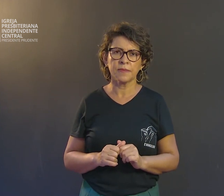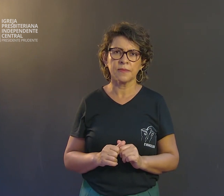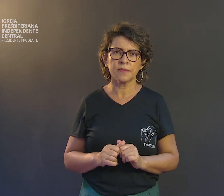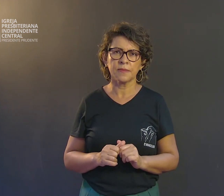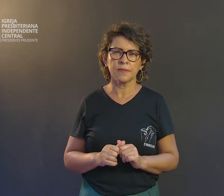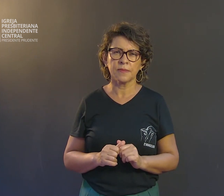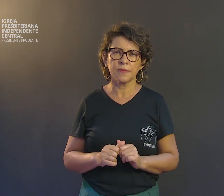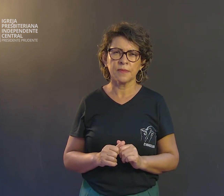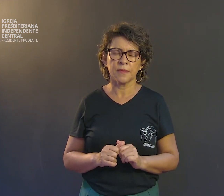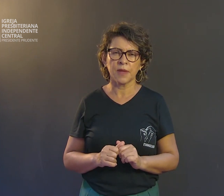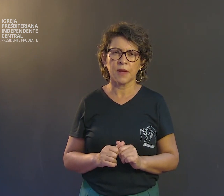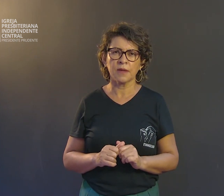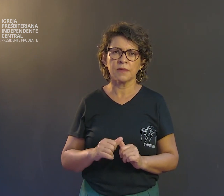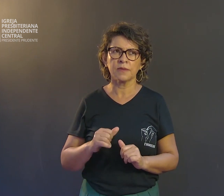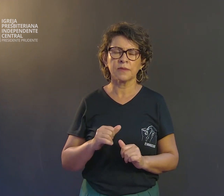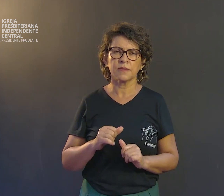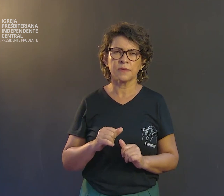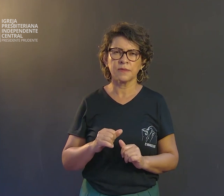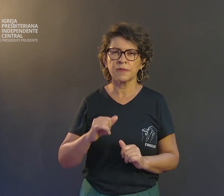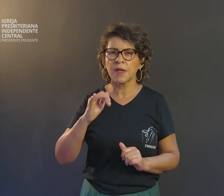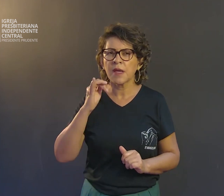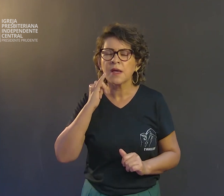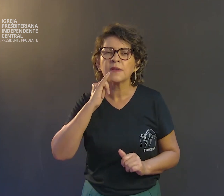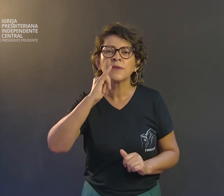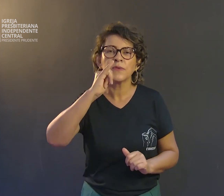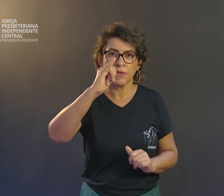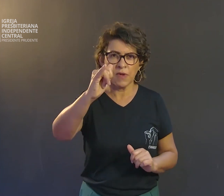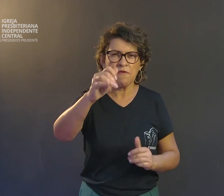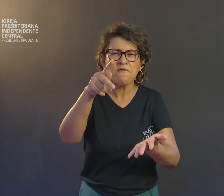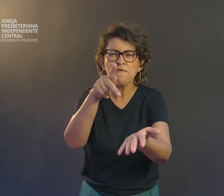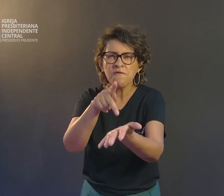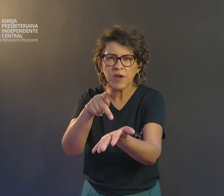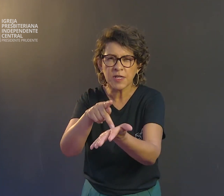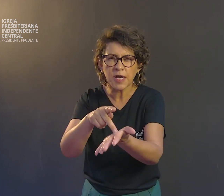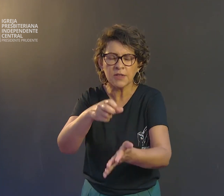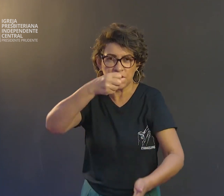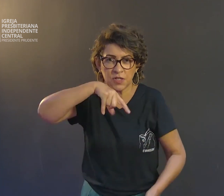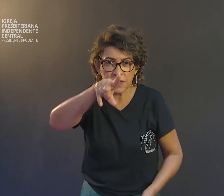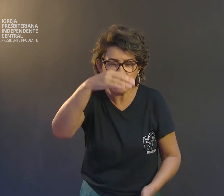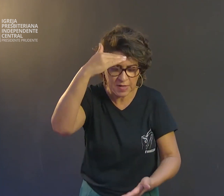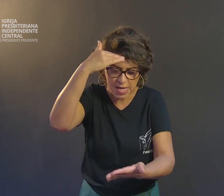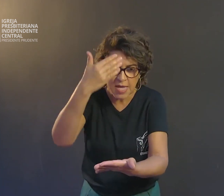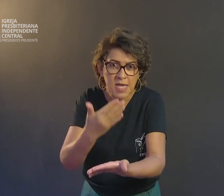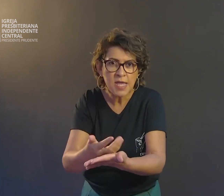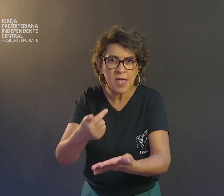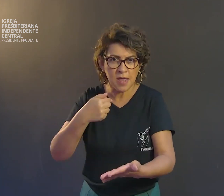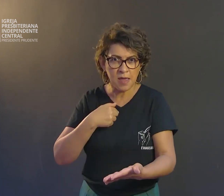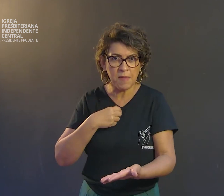Digo-lhes a verdade. Aquele que crê em mim fará também as obras que tenho realizado. Fará coisas